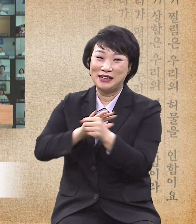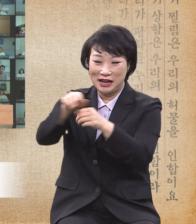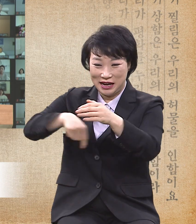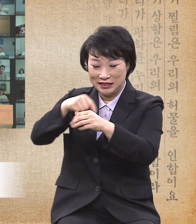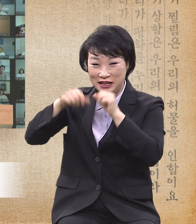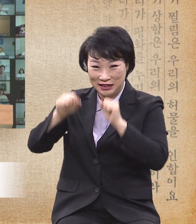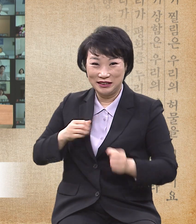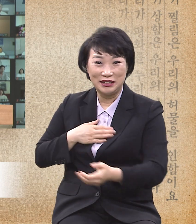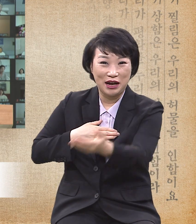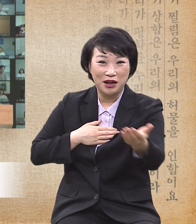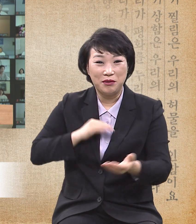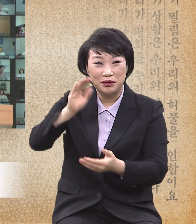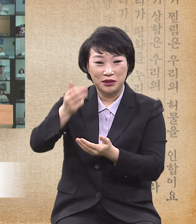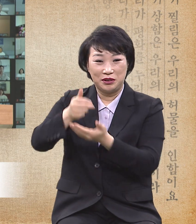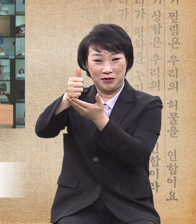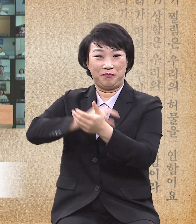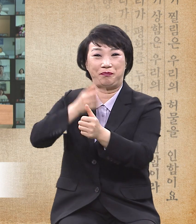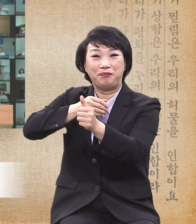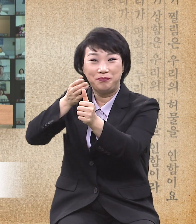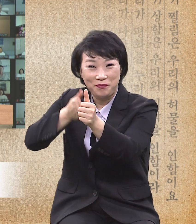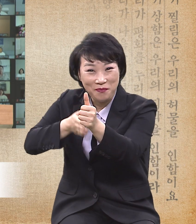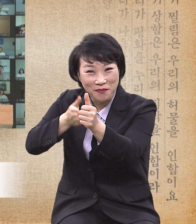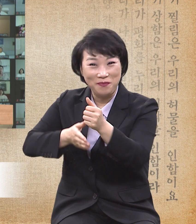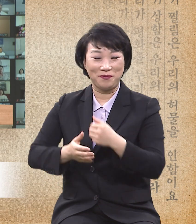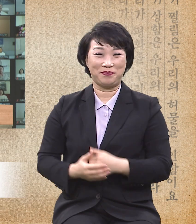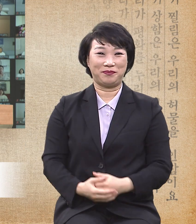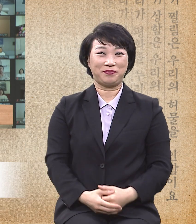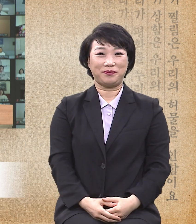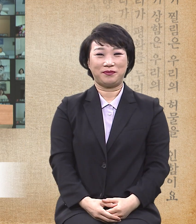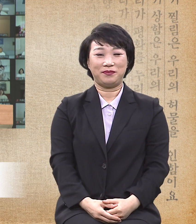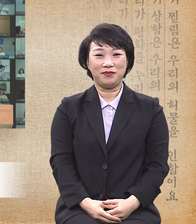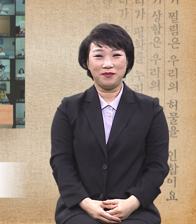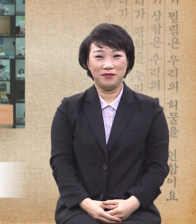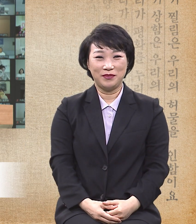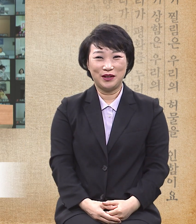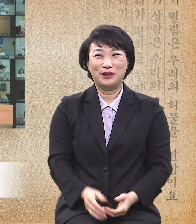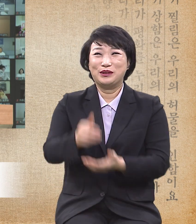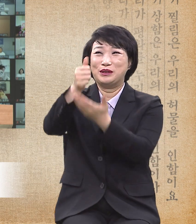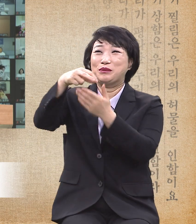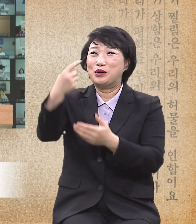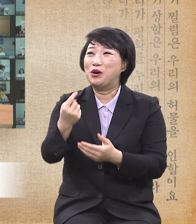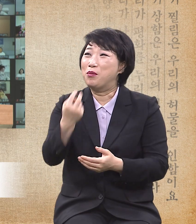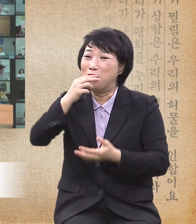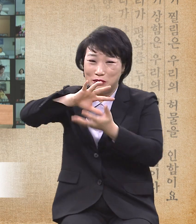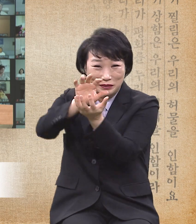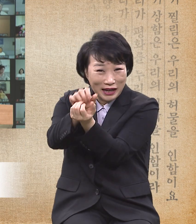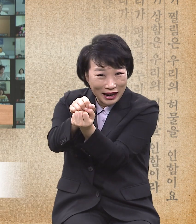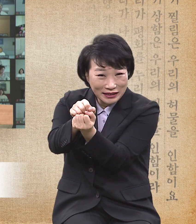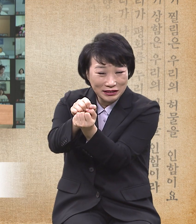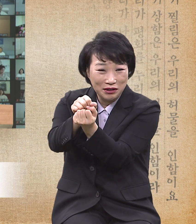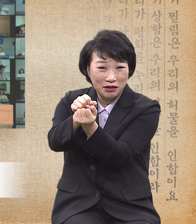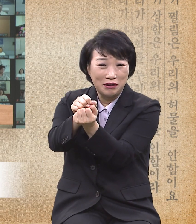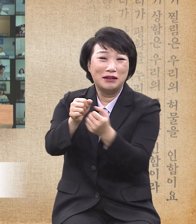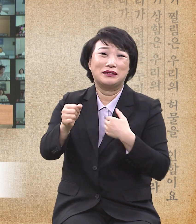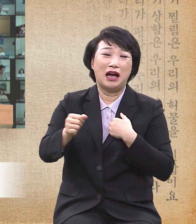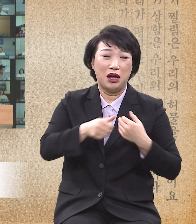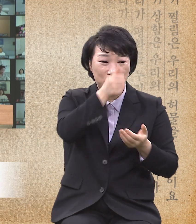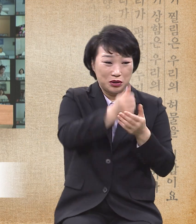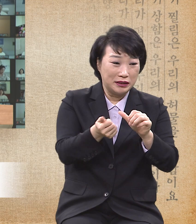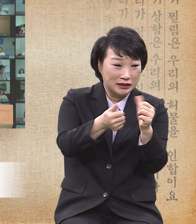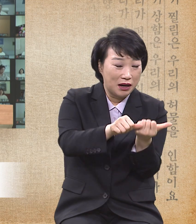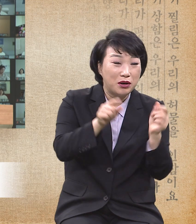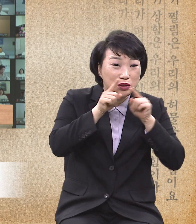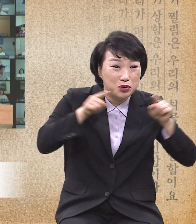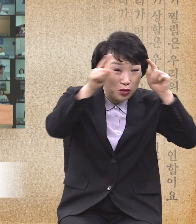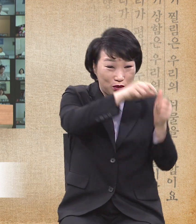안에 거하는 여러분 되기를 주님의 이름으로 축원합니다. 주님도 목숨을 다하여 나를 죄와